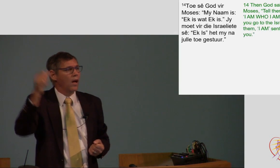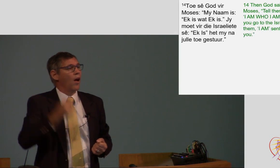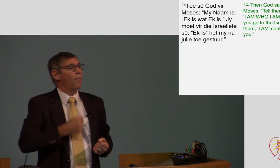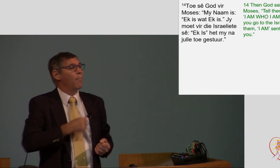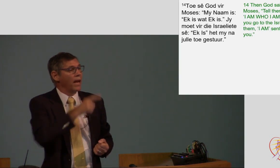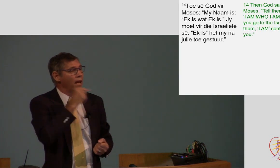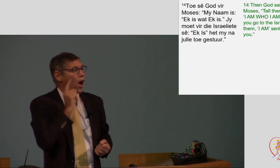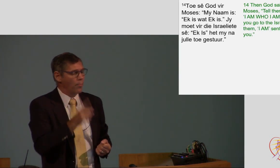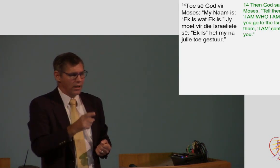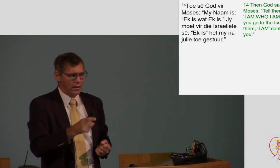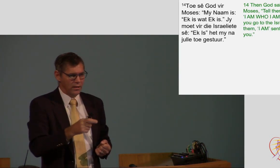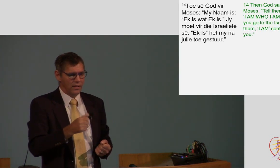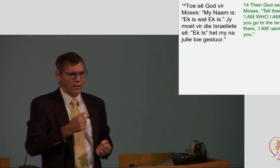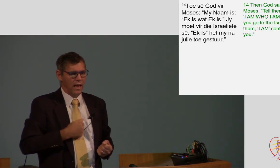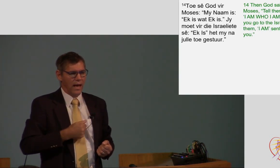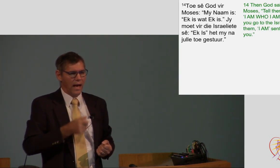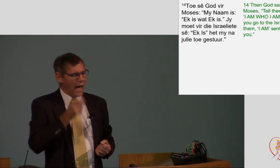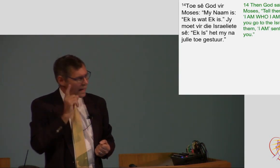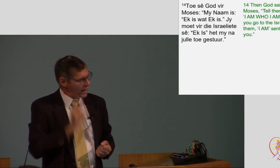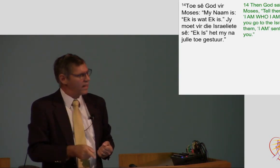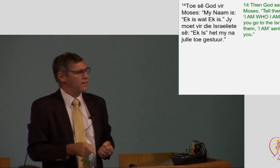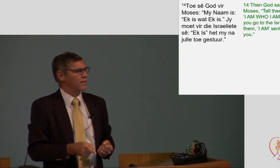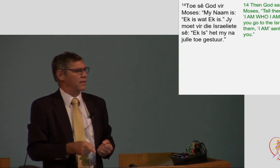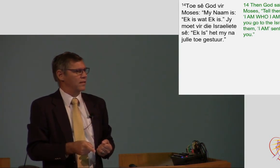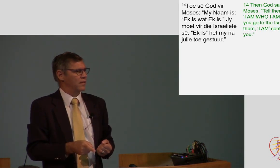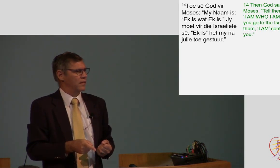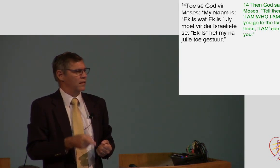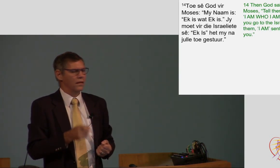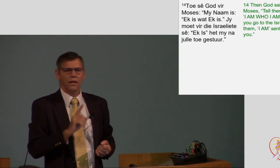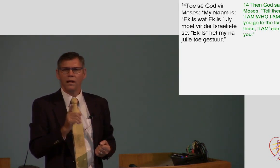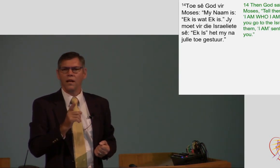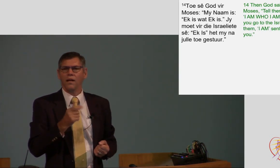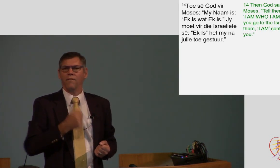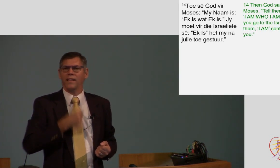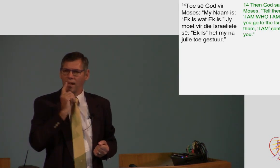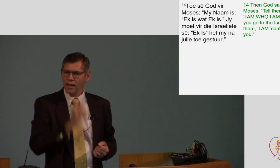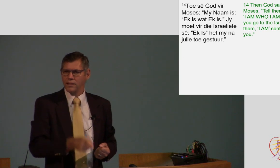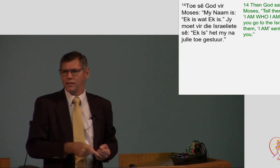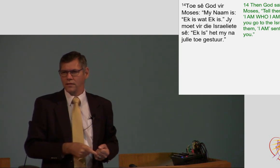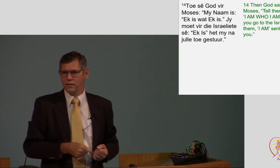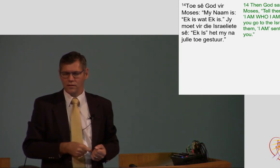my naam is, ek is wat ek is.